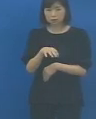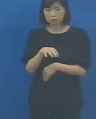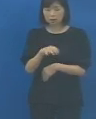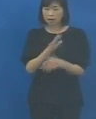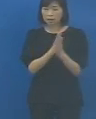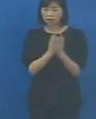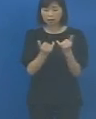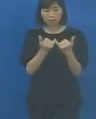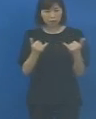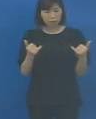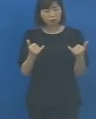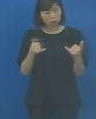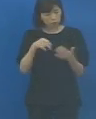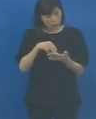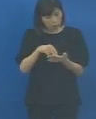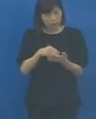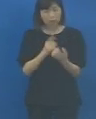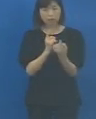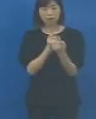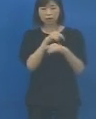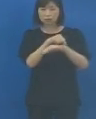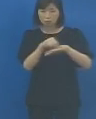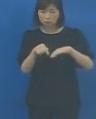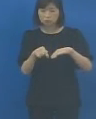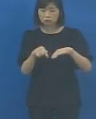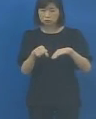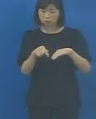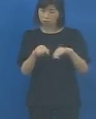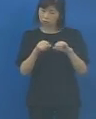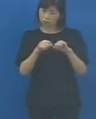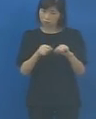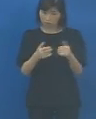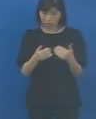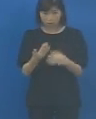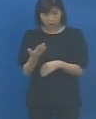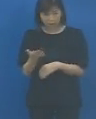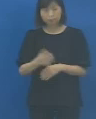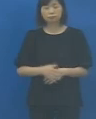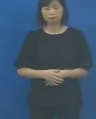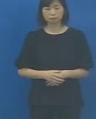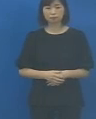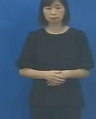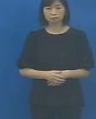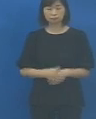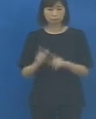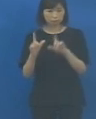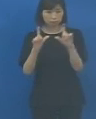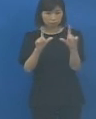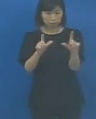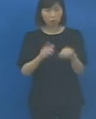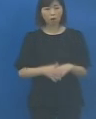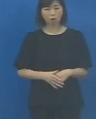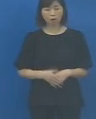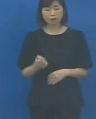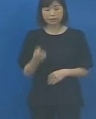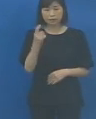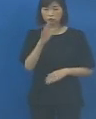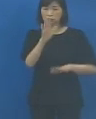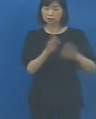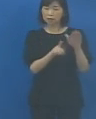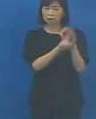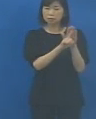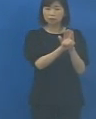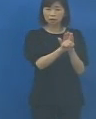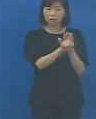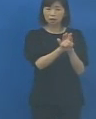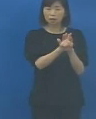としては対策なり、あるいは行動を心がけたらいいんでしょうか。 まあ、これについては、緊急事態宣言がどう